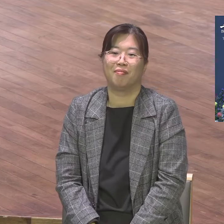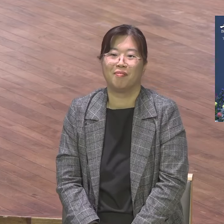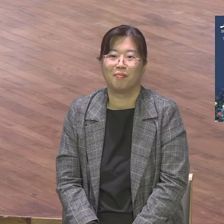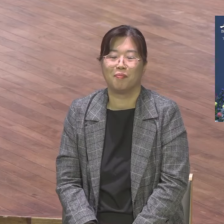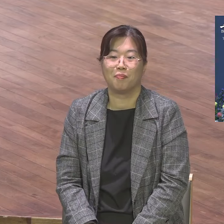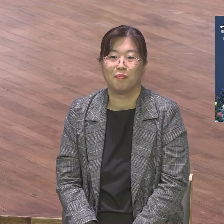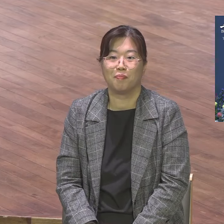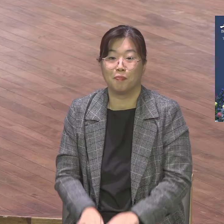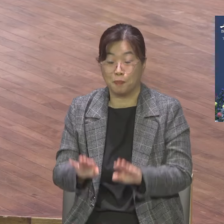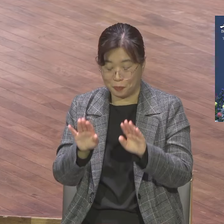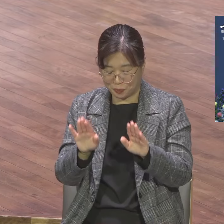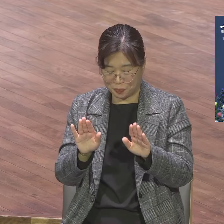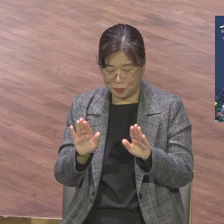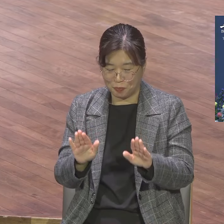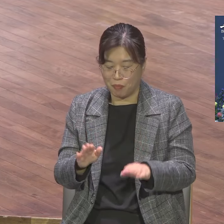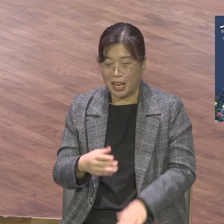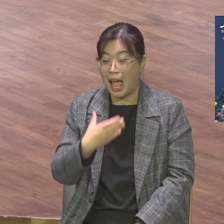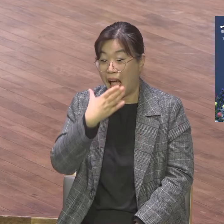셈, 함, 야벳,